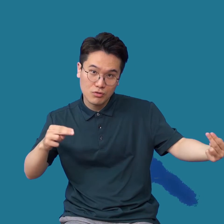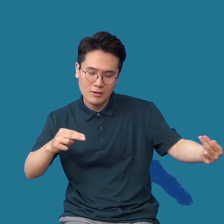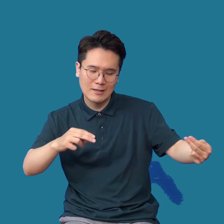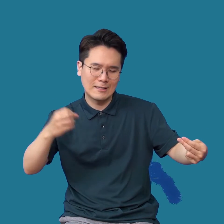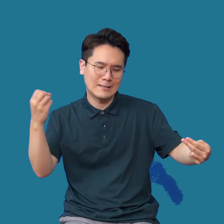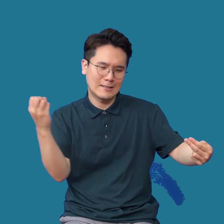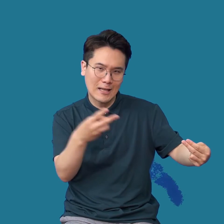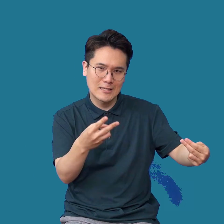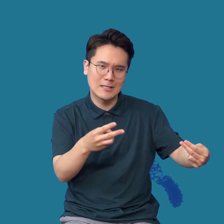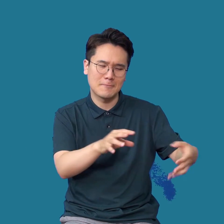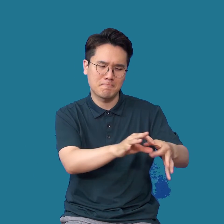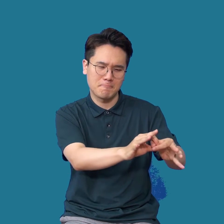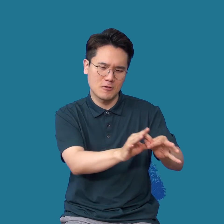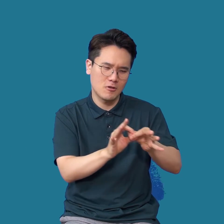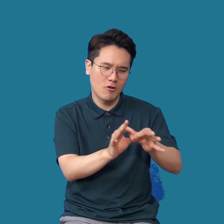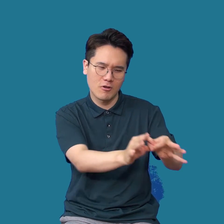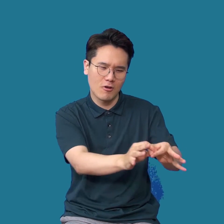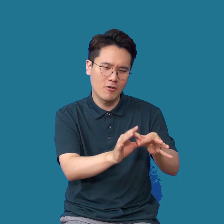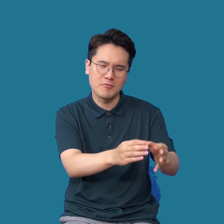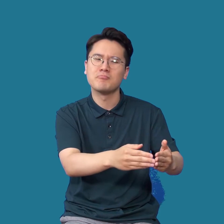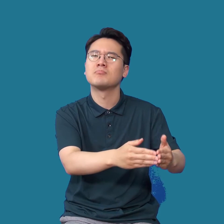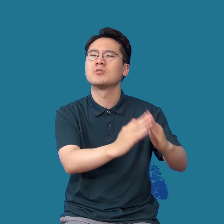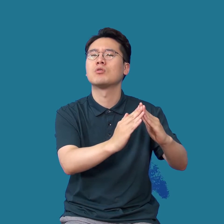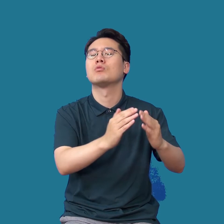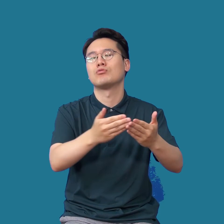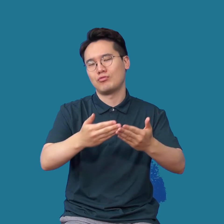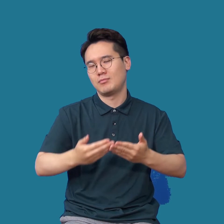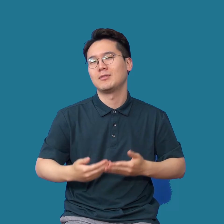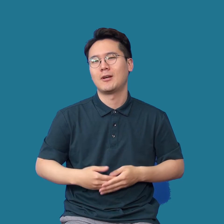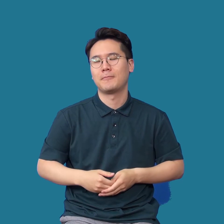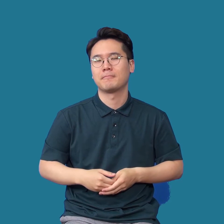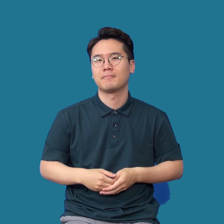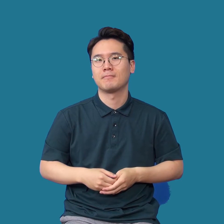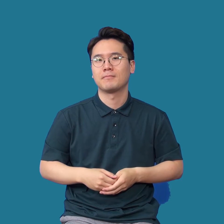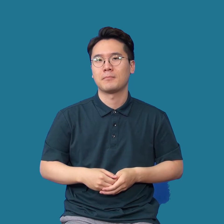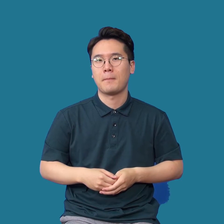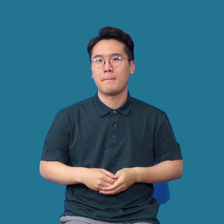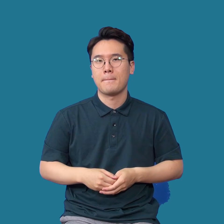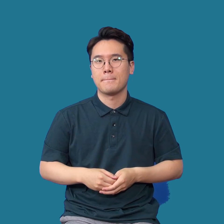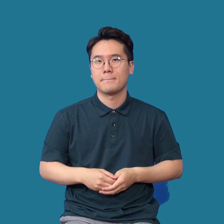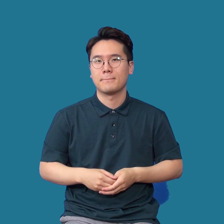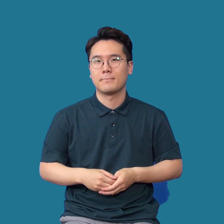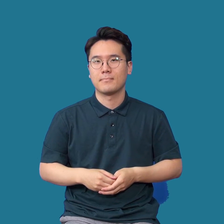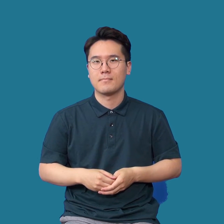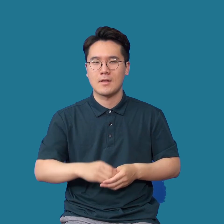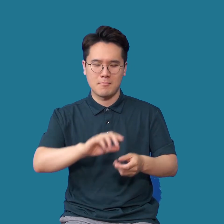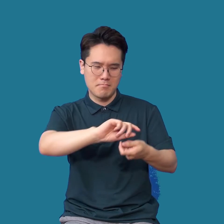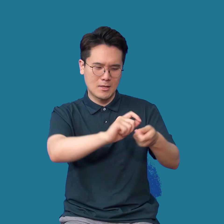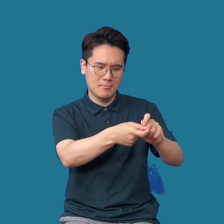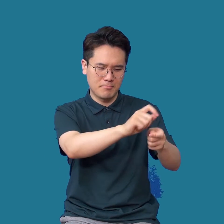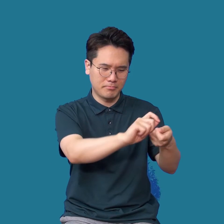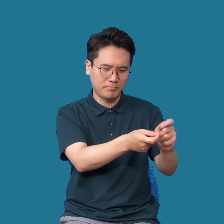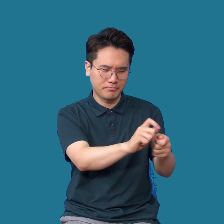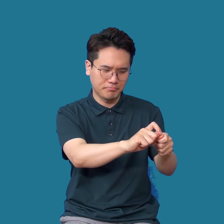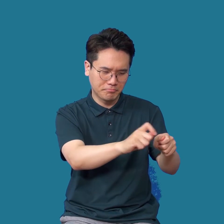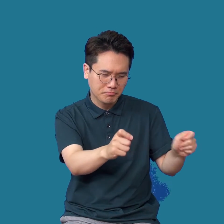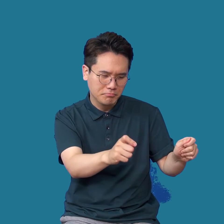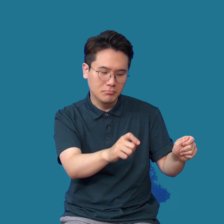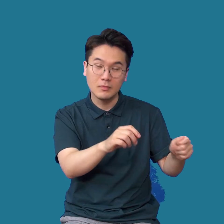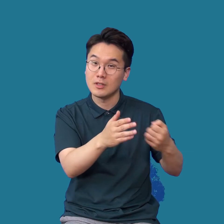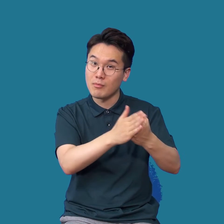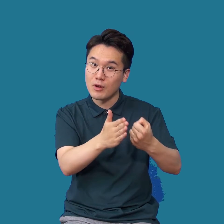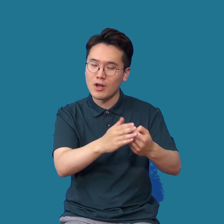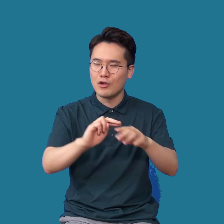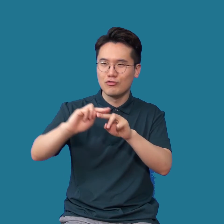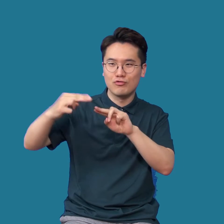시켜주십니다. 매듭을 지었으니까 줄은 조금 더 짧아지겠죠. 그래서 우리는 하나님 앞으로 조금